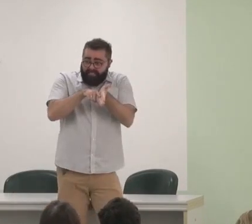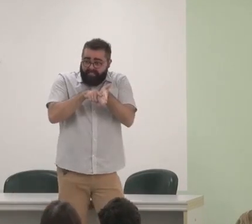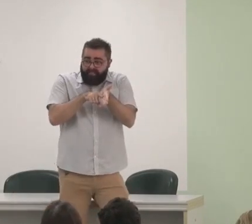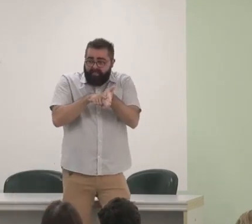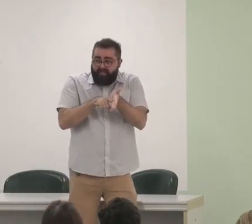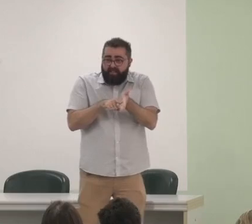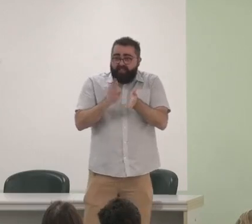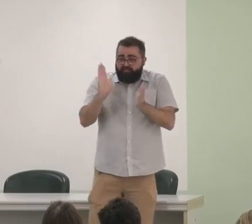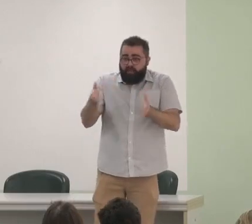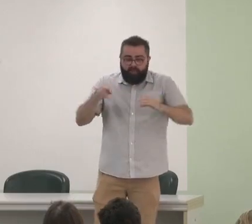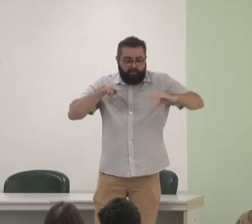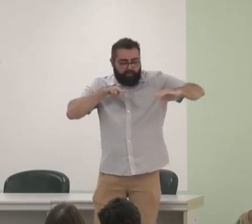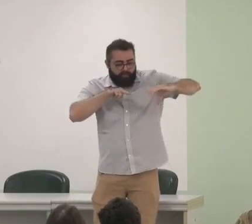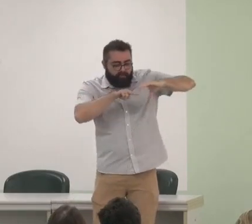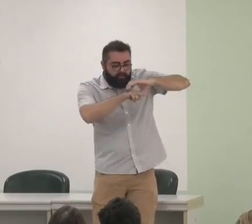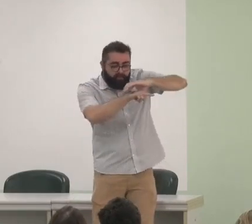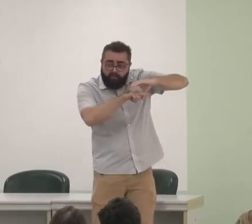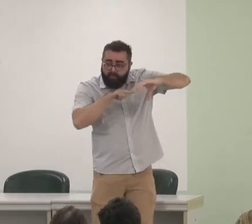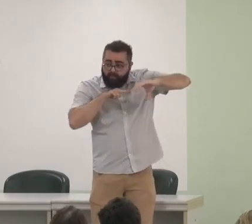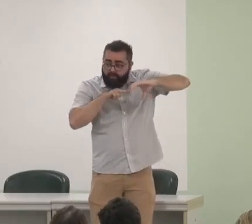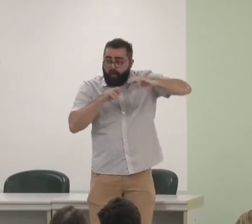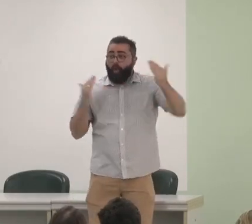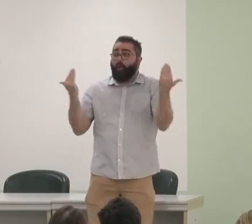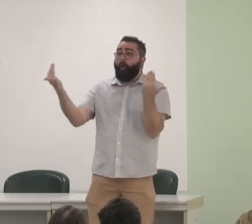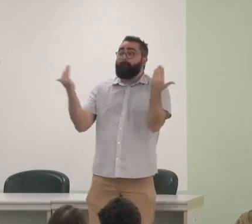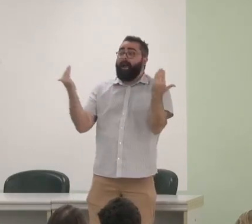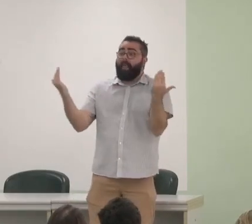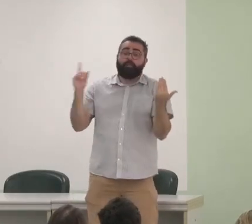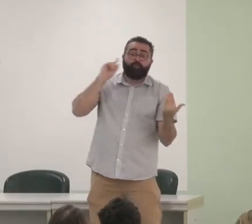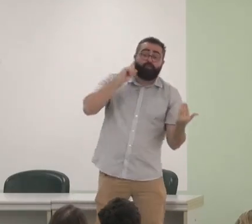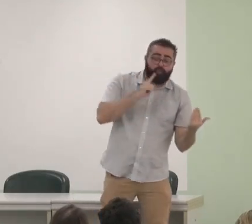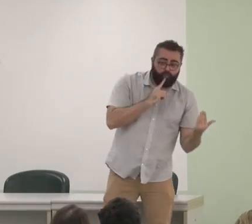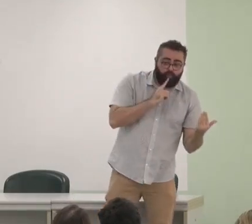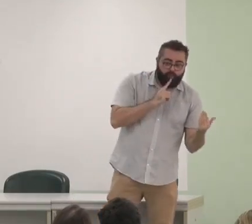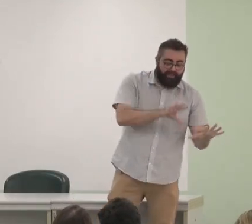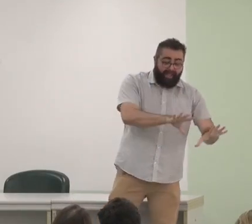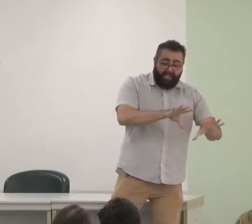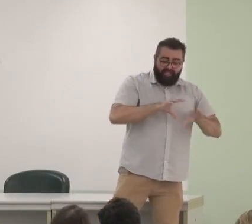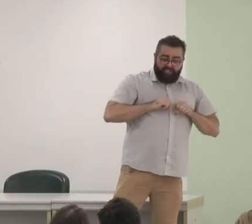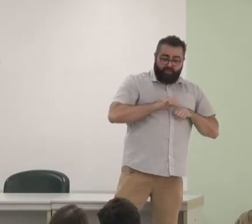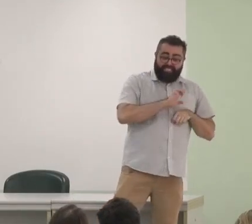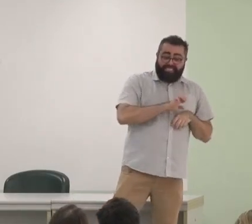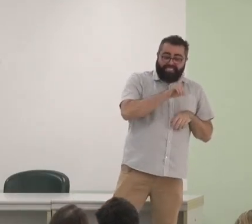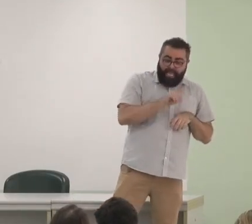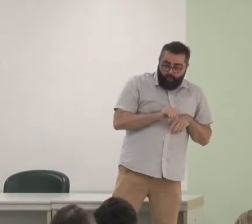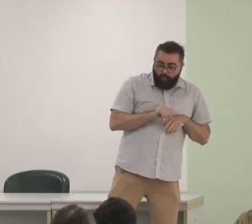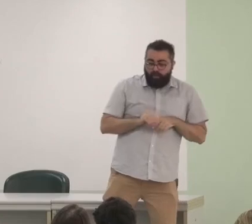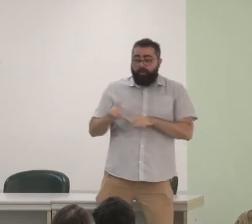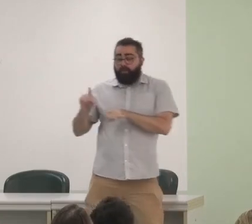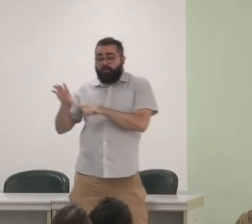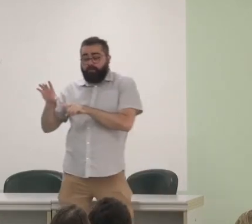Essa pesquisa foi feita através de imagem, né, uma pesquisa através de imagem,